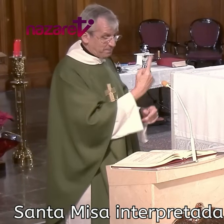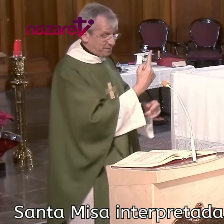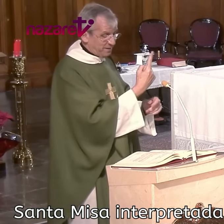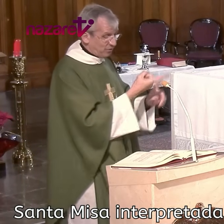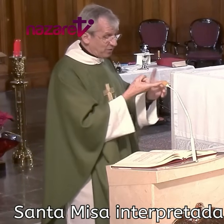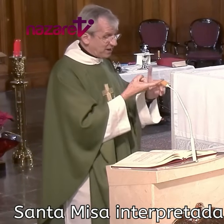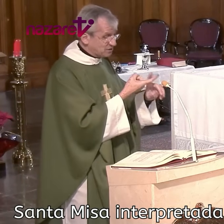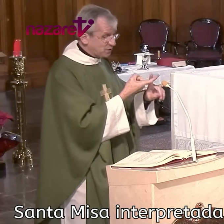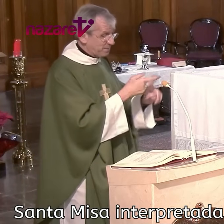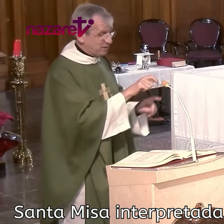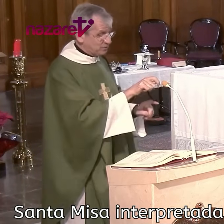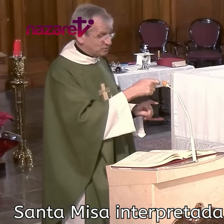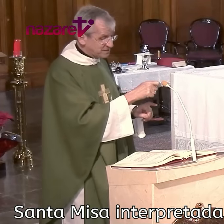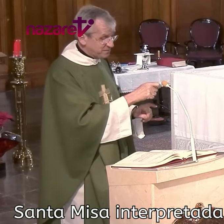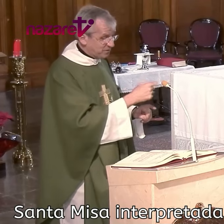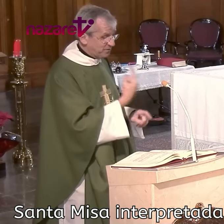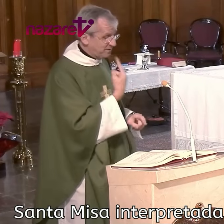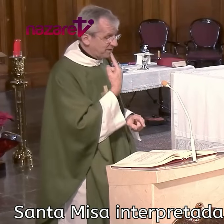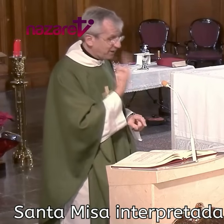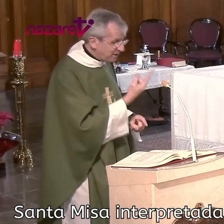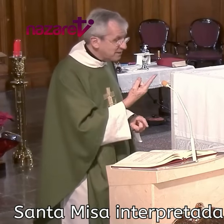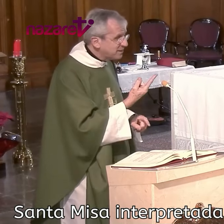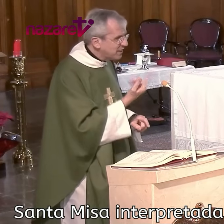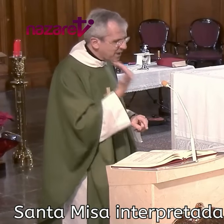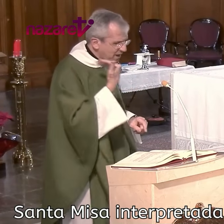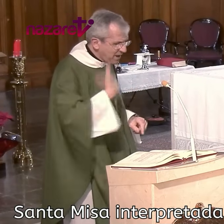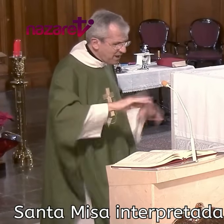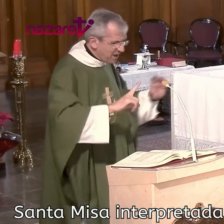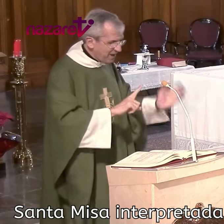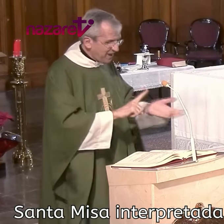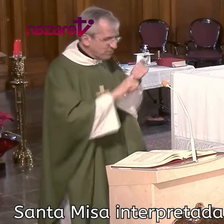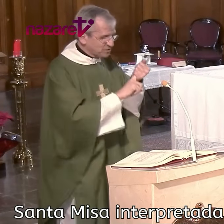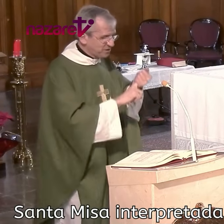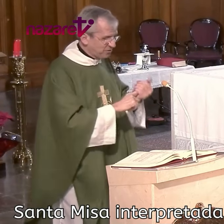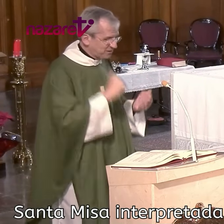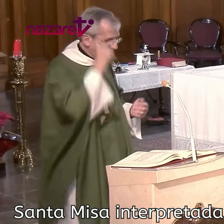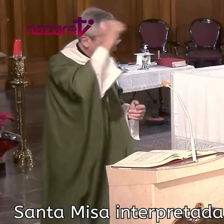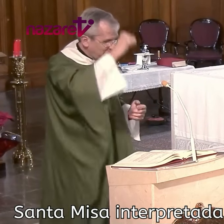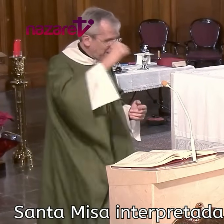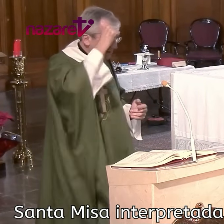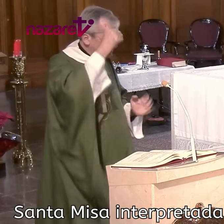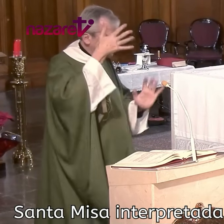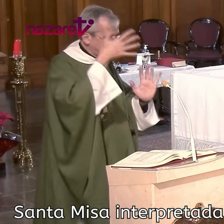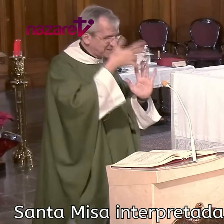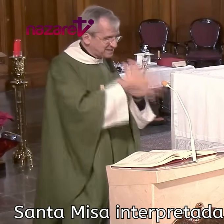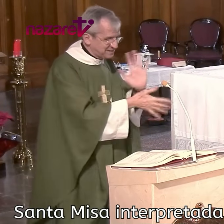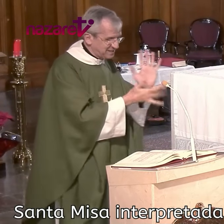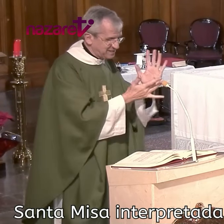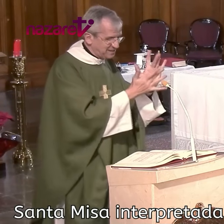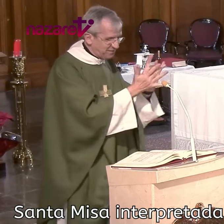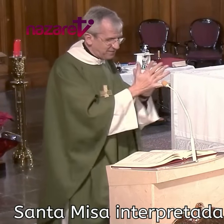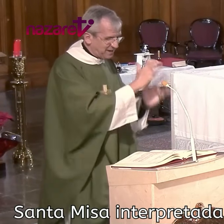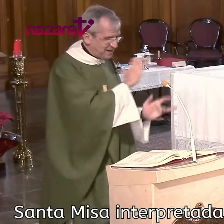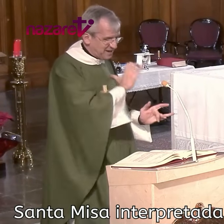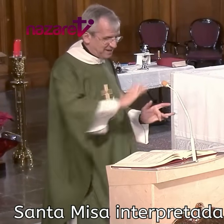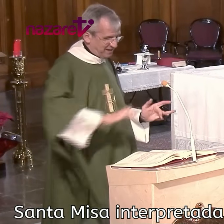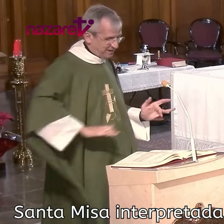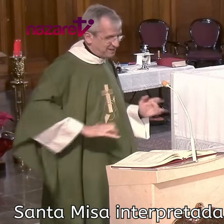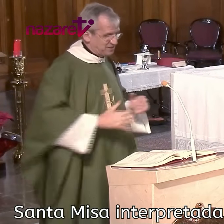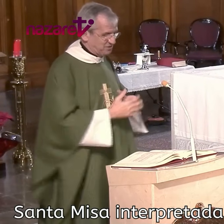Encuentra primero a su hermano Simón y le dice: hemos encontrado al Mesías, que